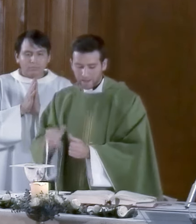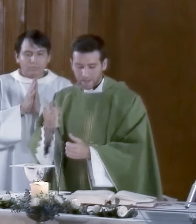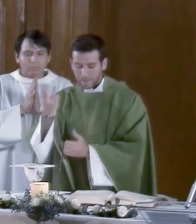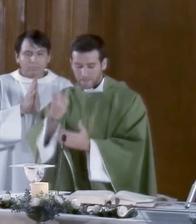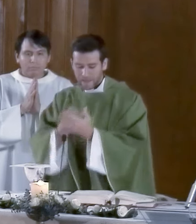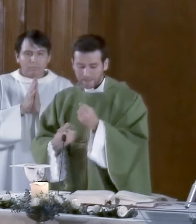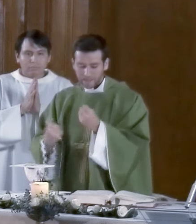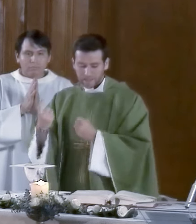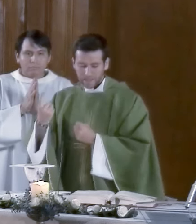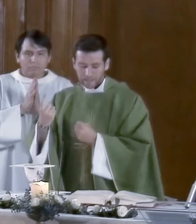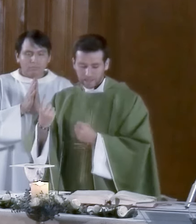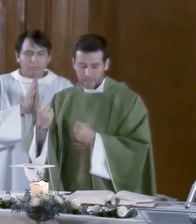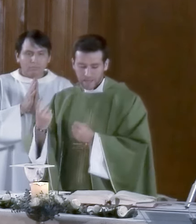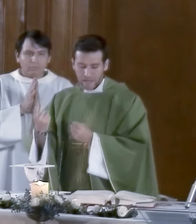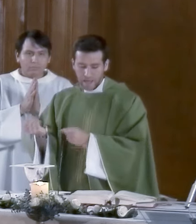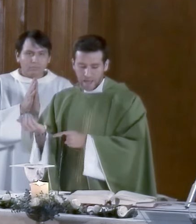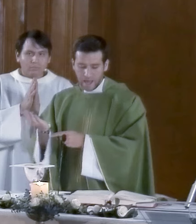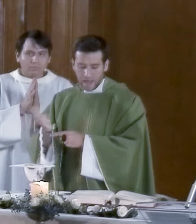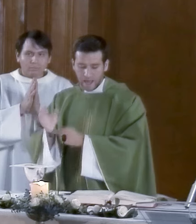imagen de la Trinidad,